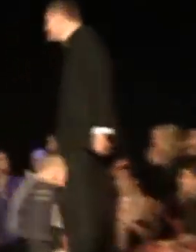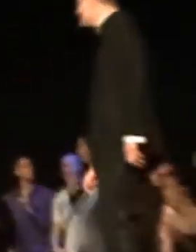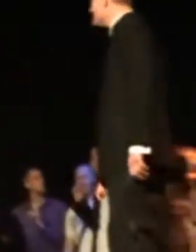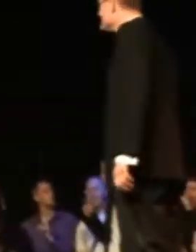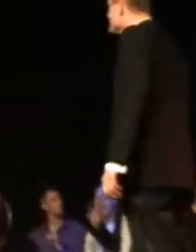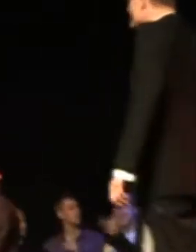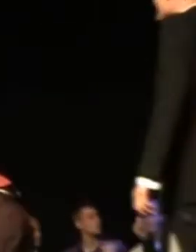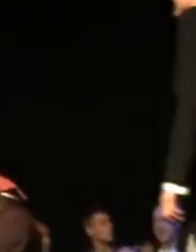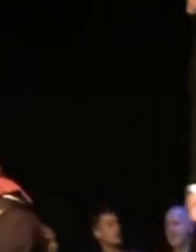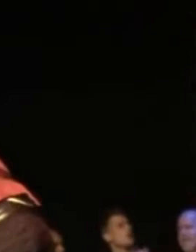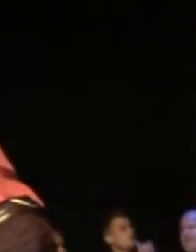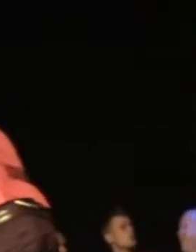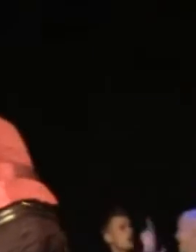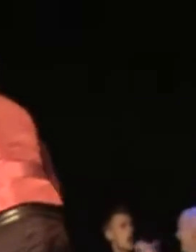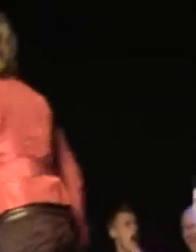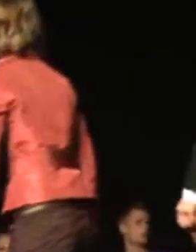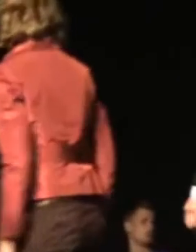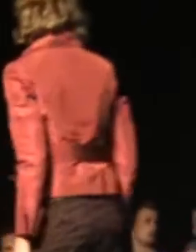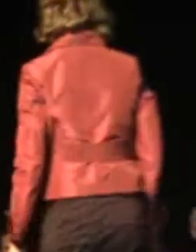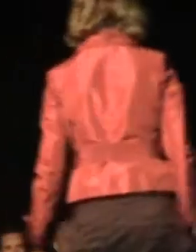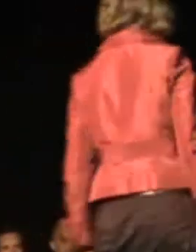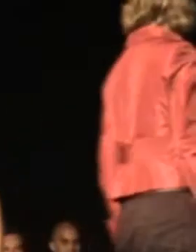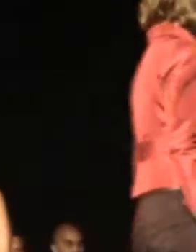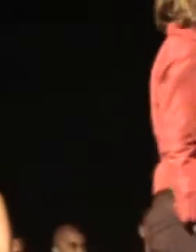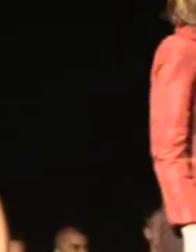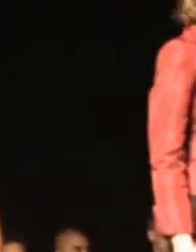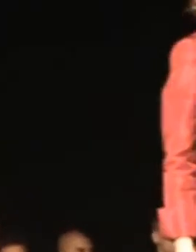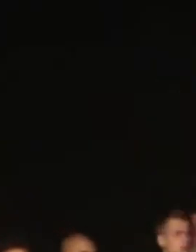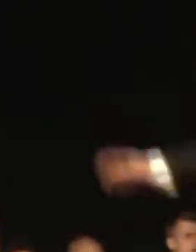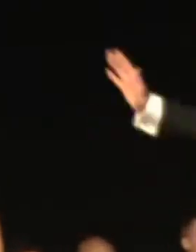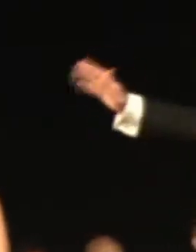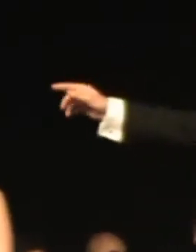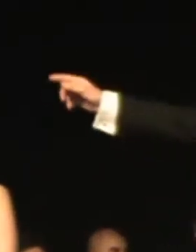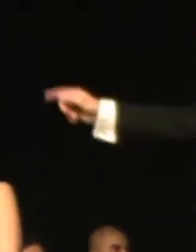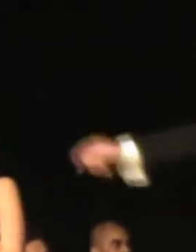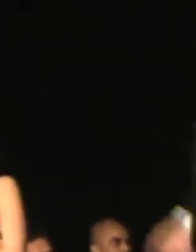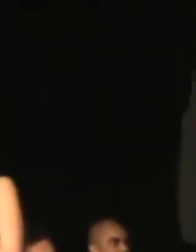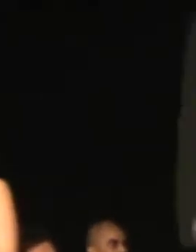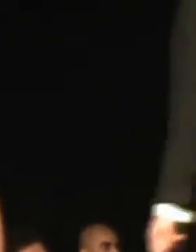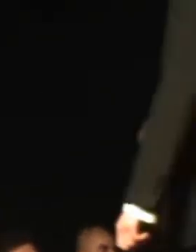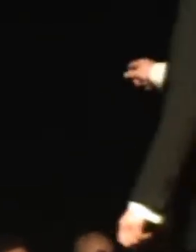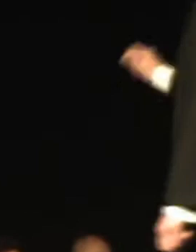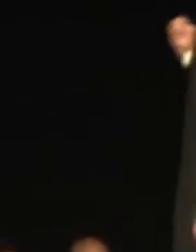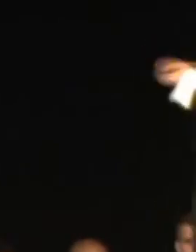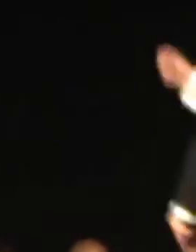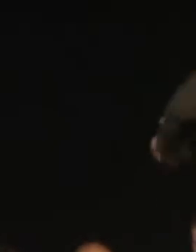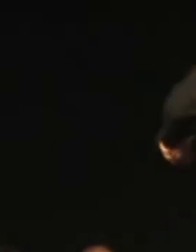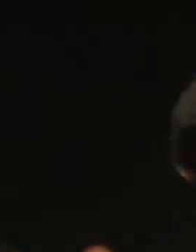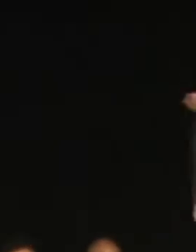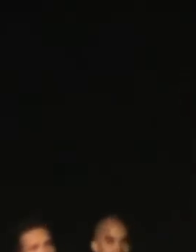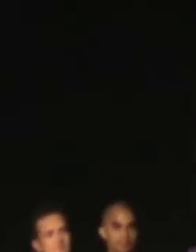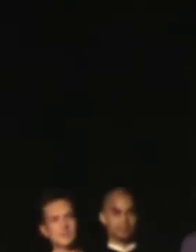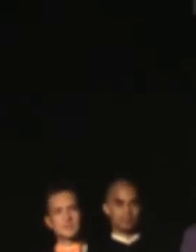Moet wij eens geld... ...zijn spelletjespelen... Nou, mijn caroliniest. is mijn favoriete spel, sorry. nee, nee. En van tennis.